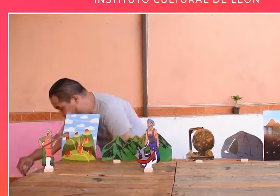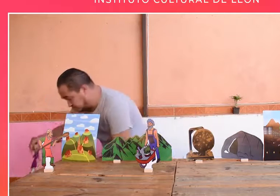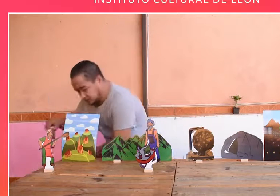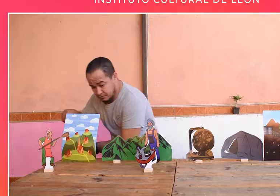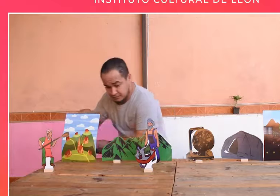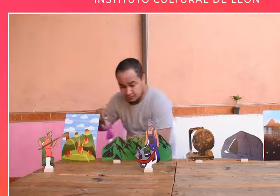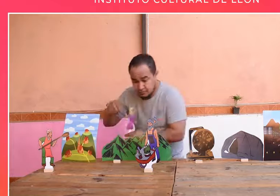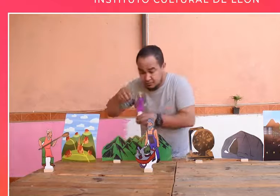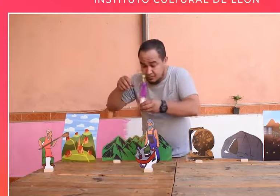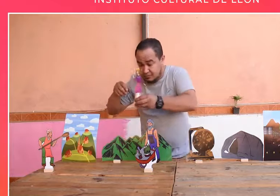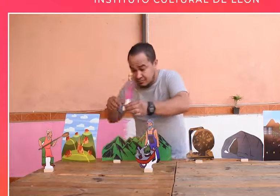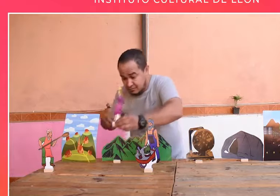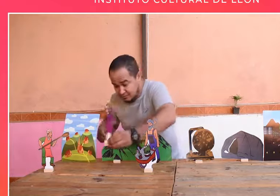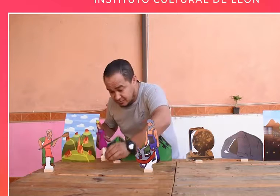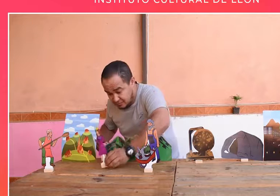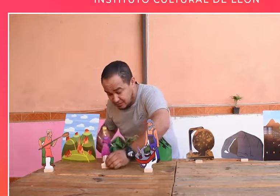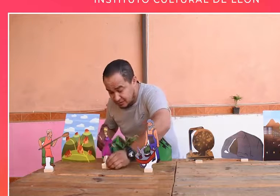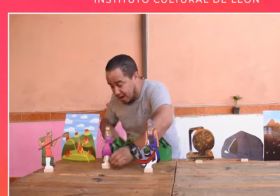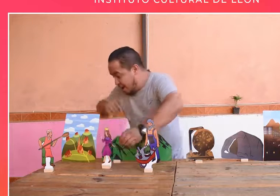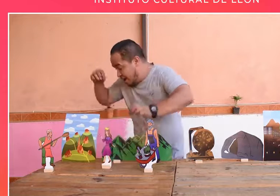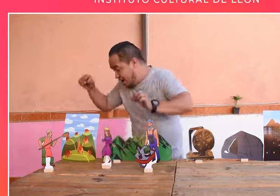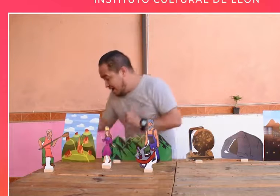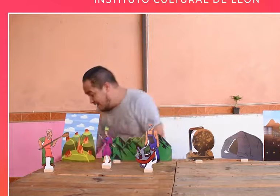era gobernado por un rey